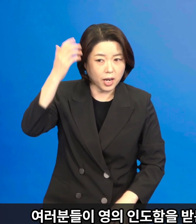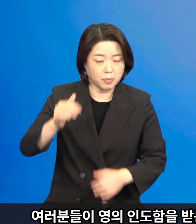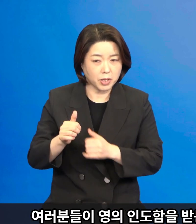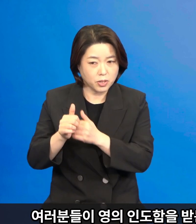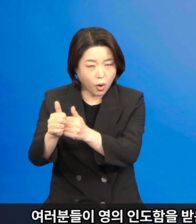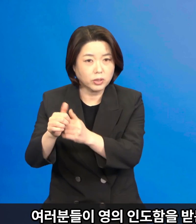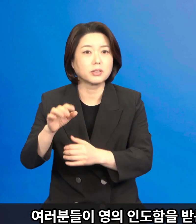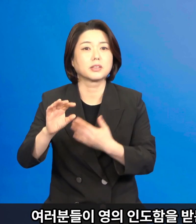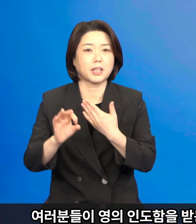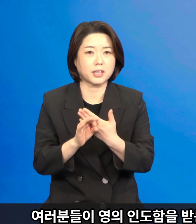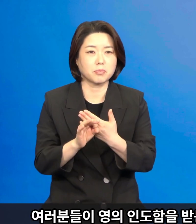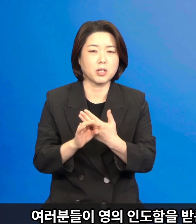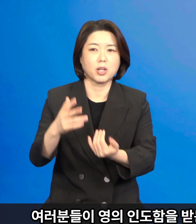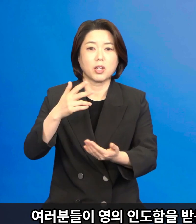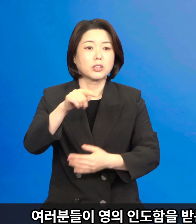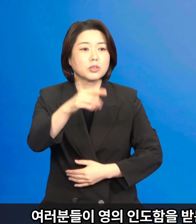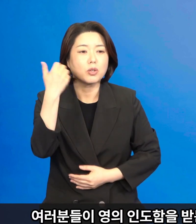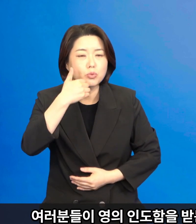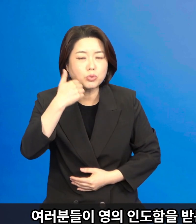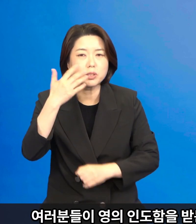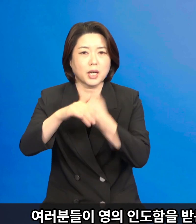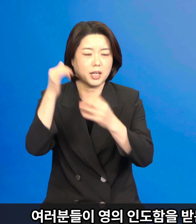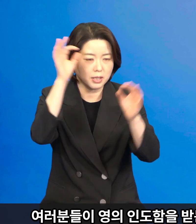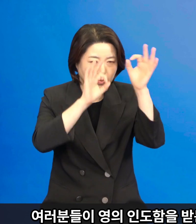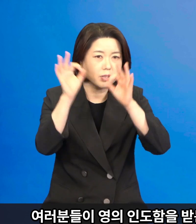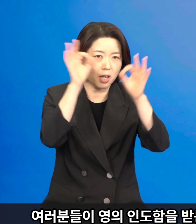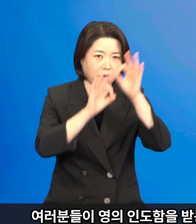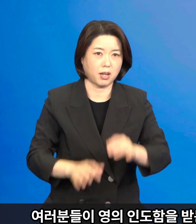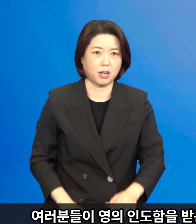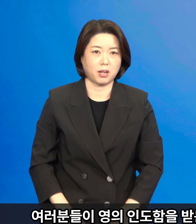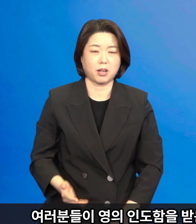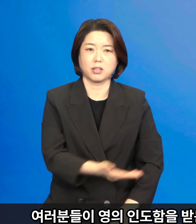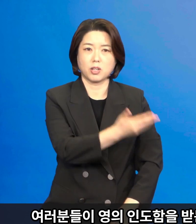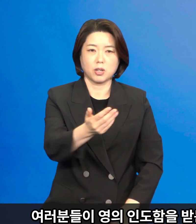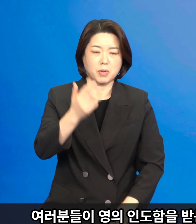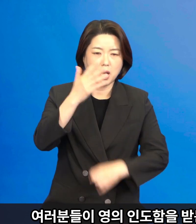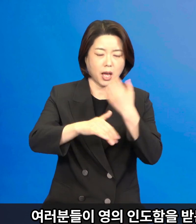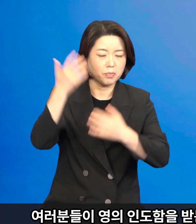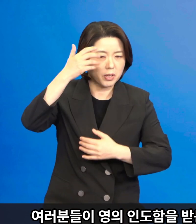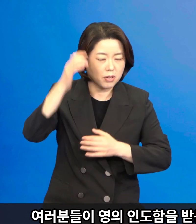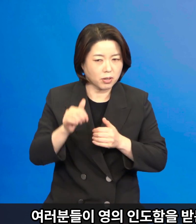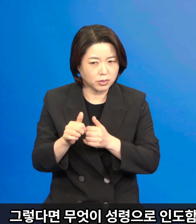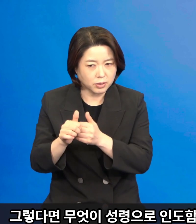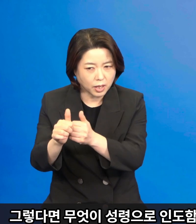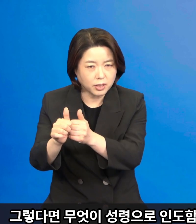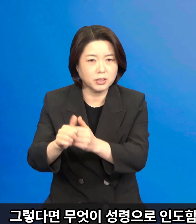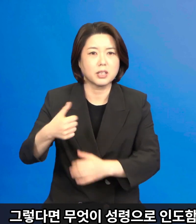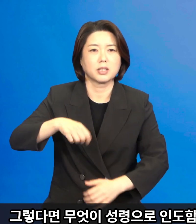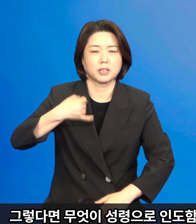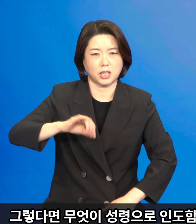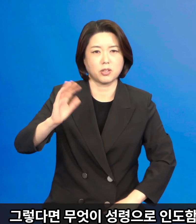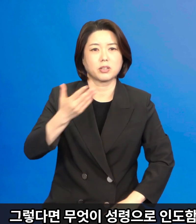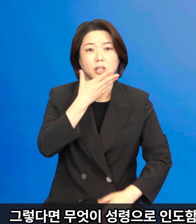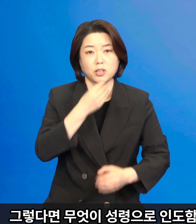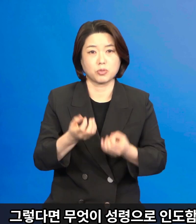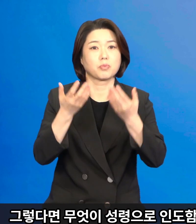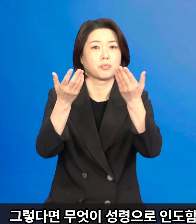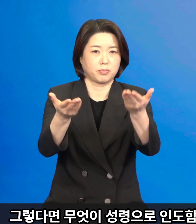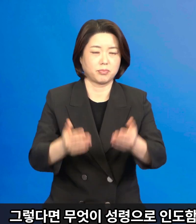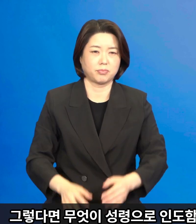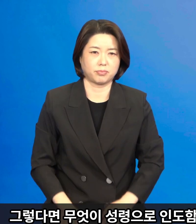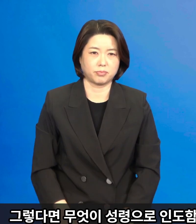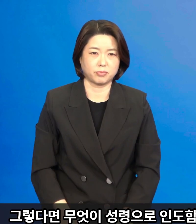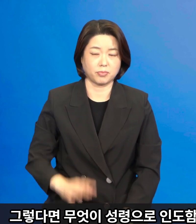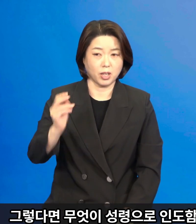계시는데 여러분들이 영의 인도함을 받는 하나님의 자녀가 되시기를 축복합니다. 그렇다면 무엇이 성령으로 인도함 받는